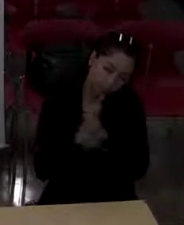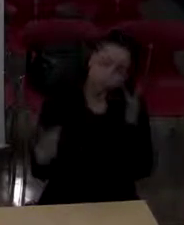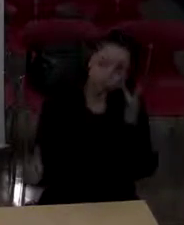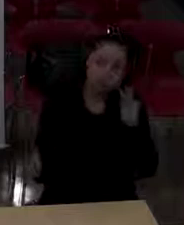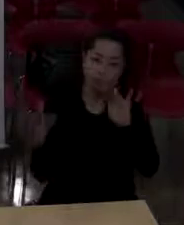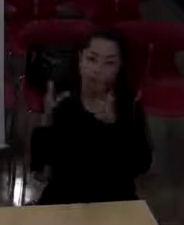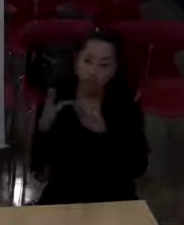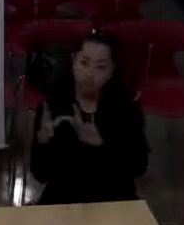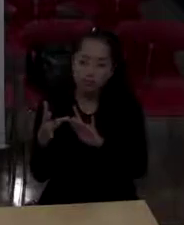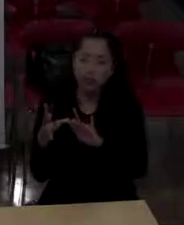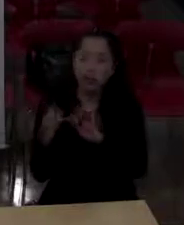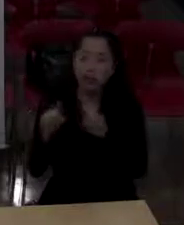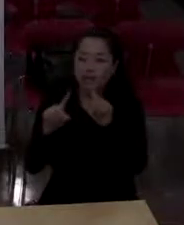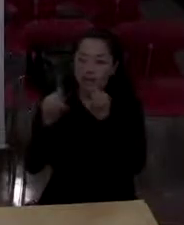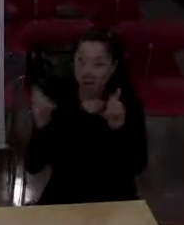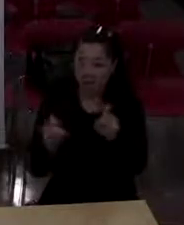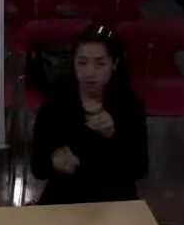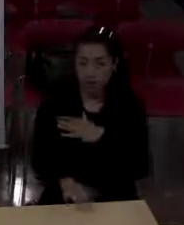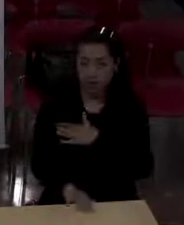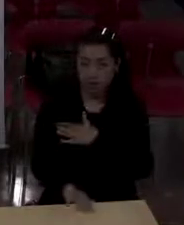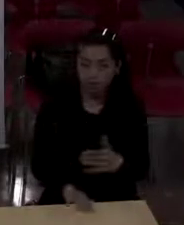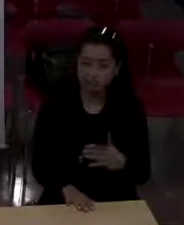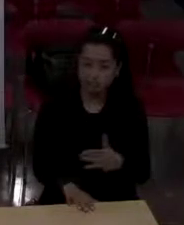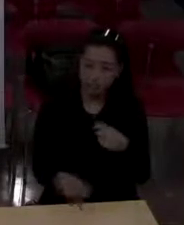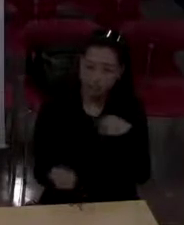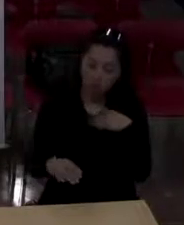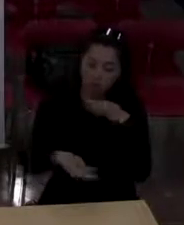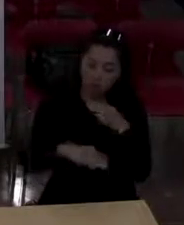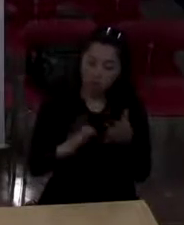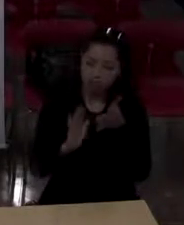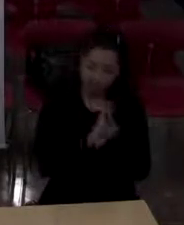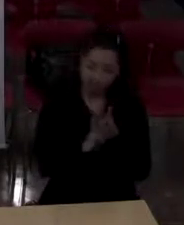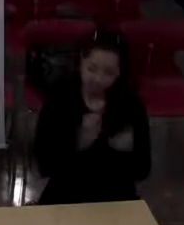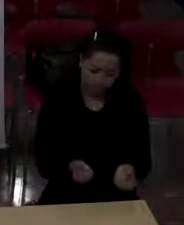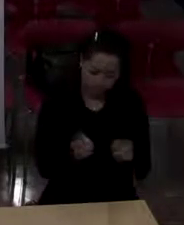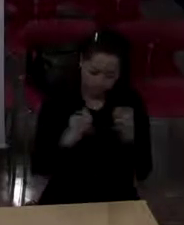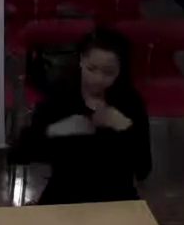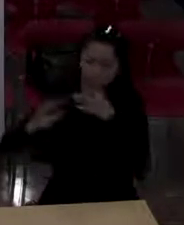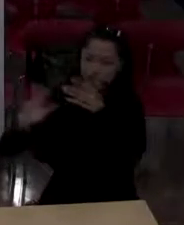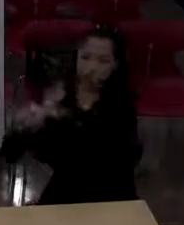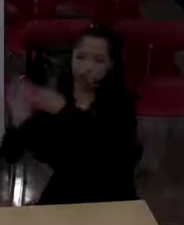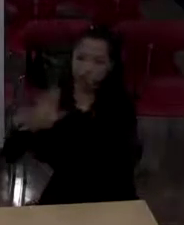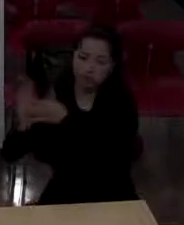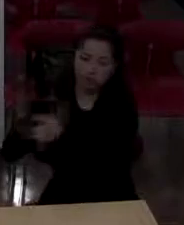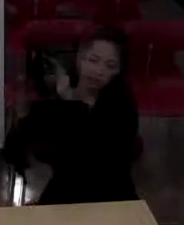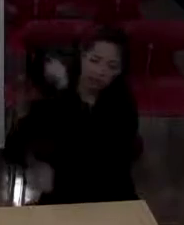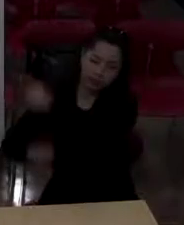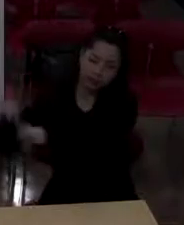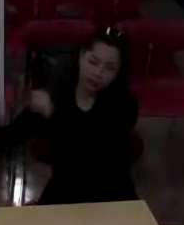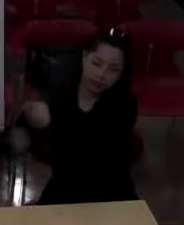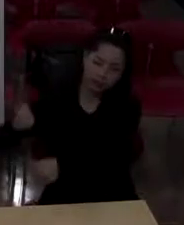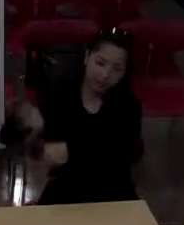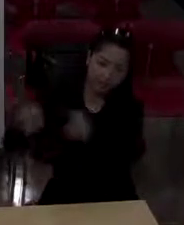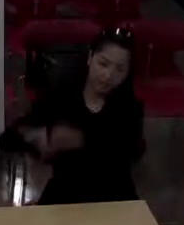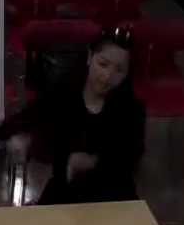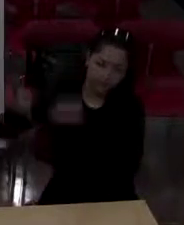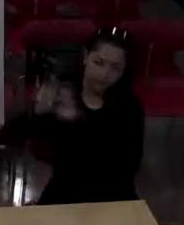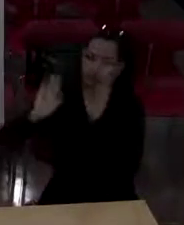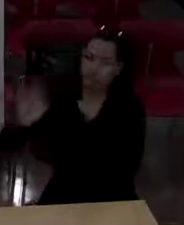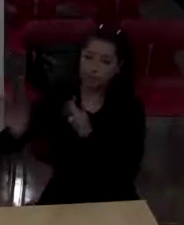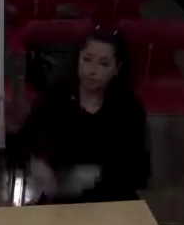no las resolveré yo, sino que comentaré a los profesionales que están a cargo de esta área. Okay. ¿Bueno?